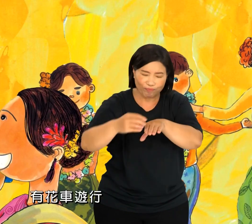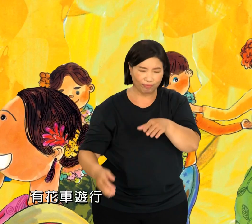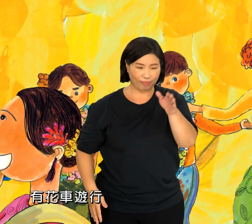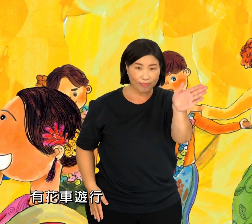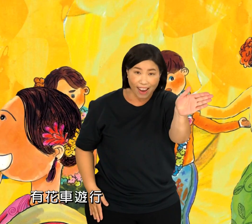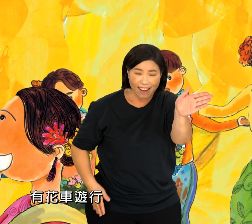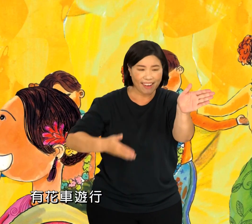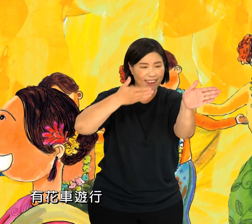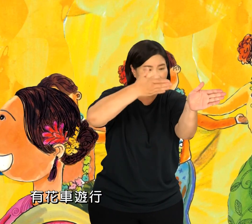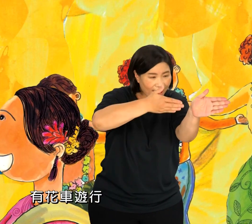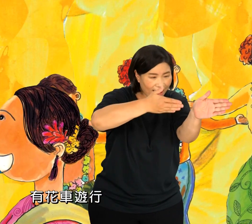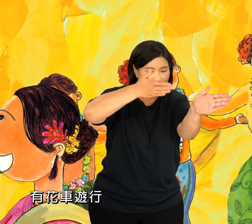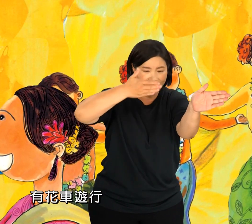有花车游行，